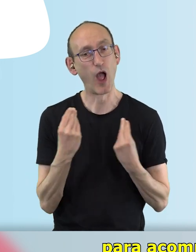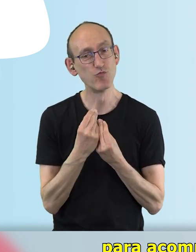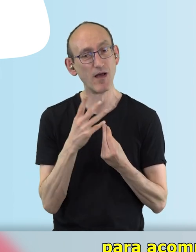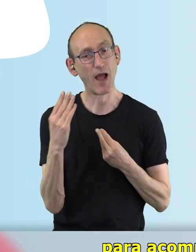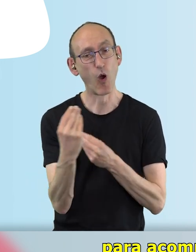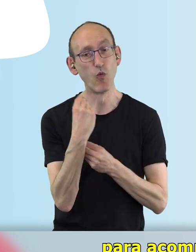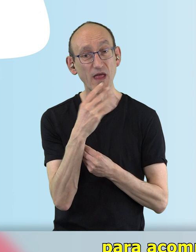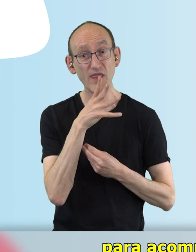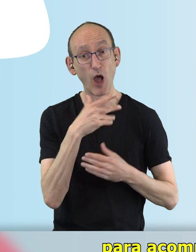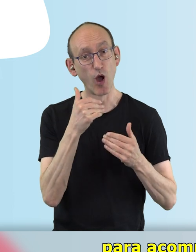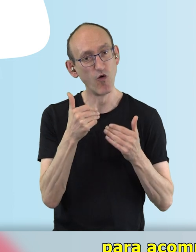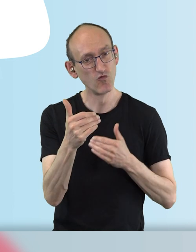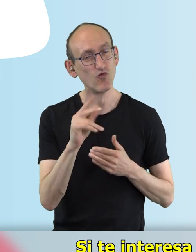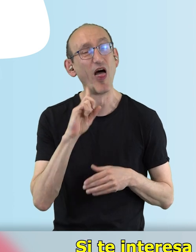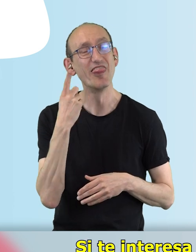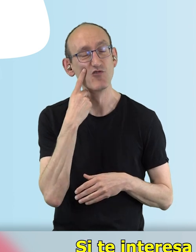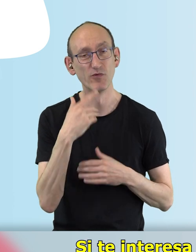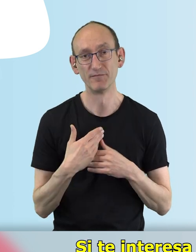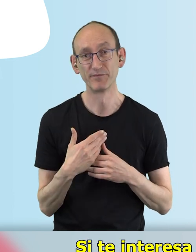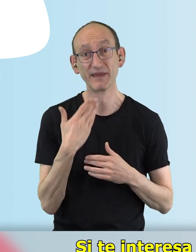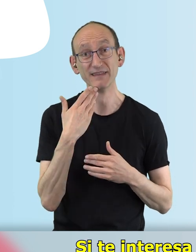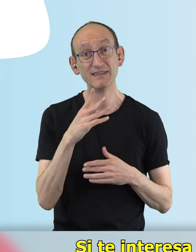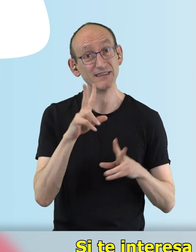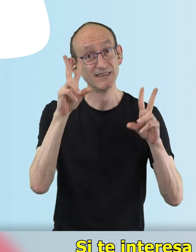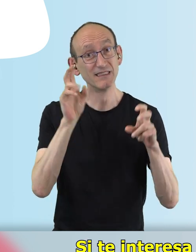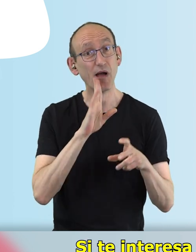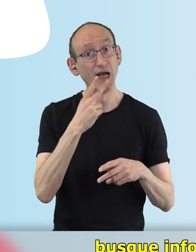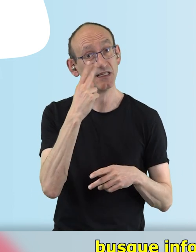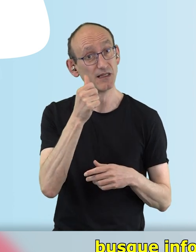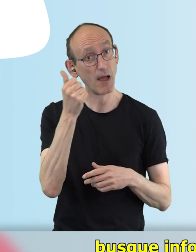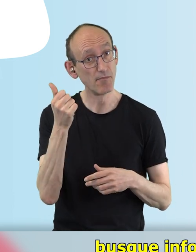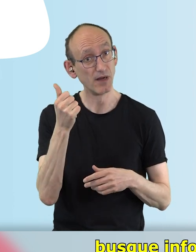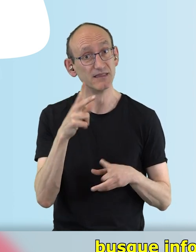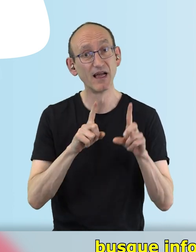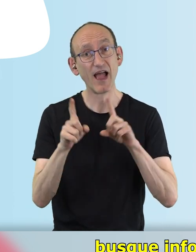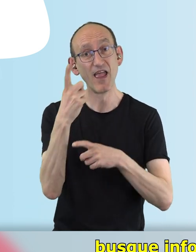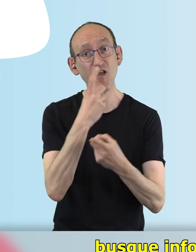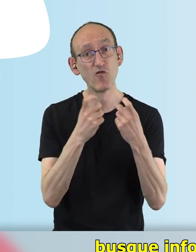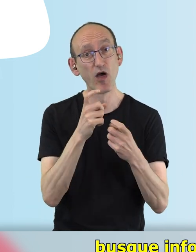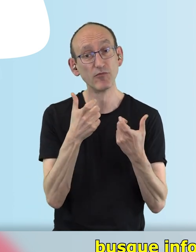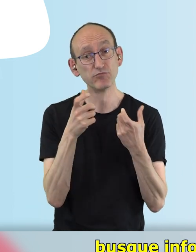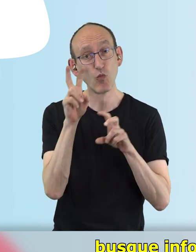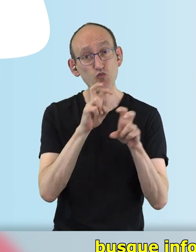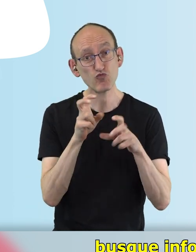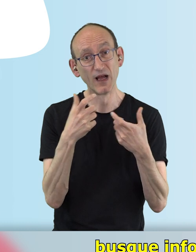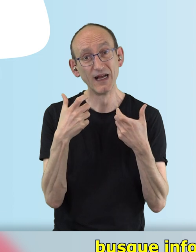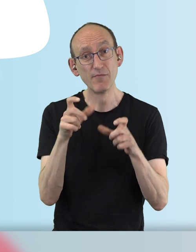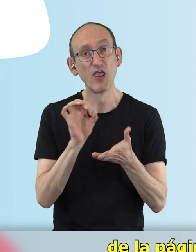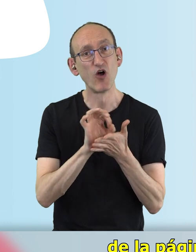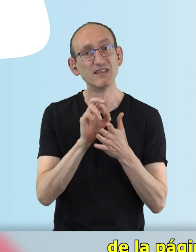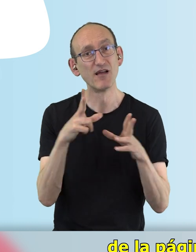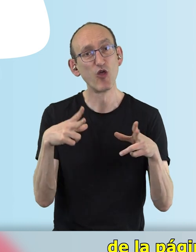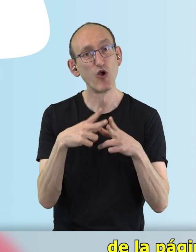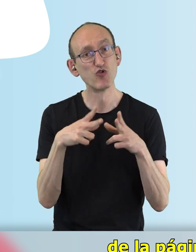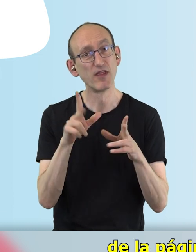y cuidarte ahora o en el futuro. Si te interesa saber más sobre este tema, busca información en el apartado de servicios